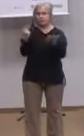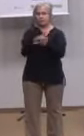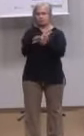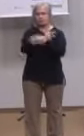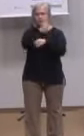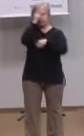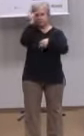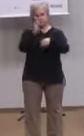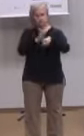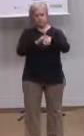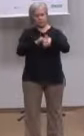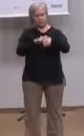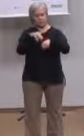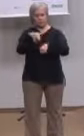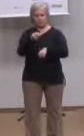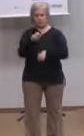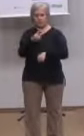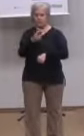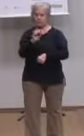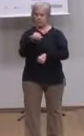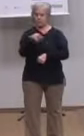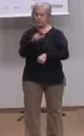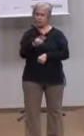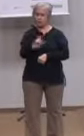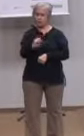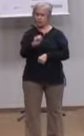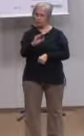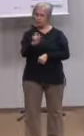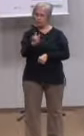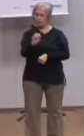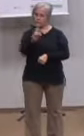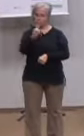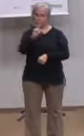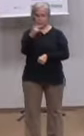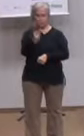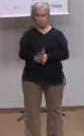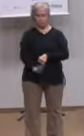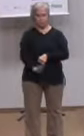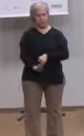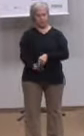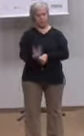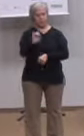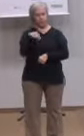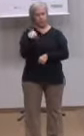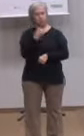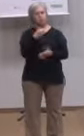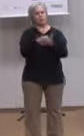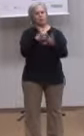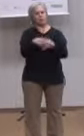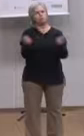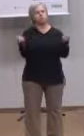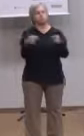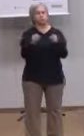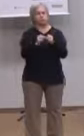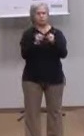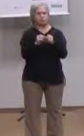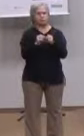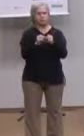paciente neuromuscular no Brasil. Só depende da gente. Só depende da gente. Não depende